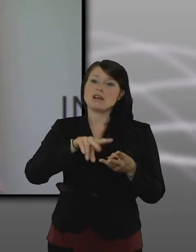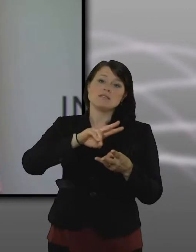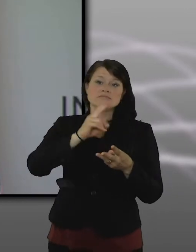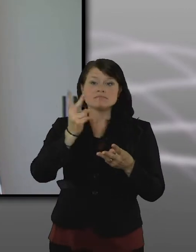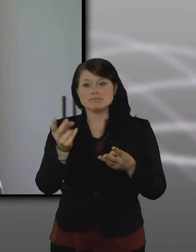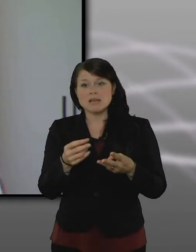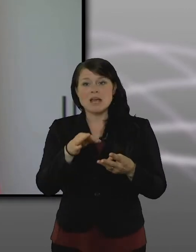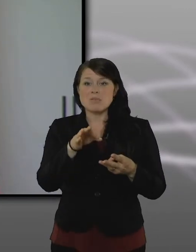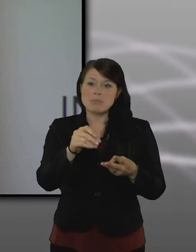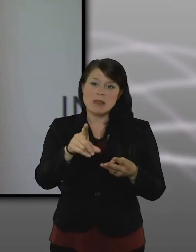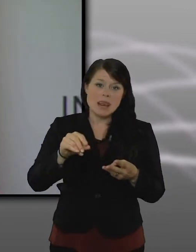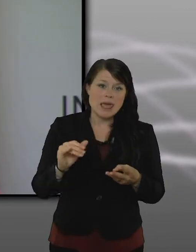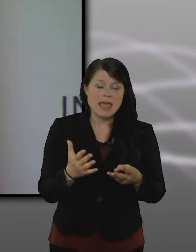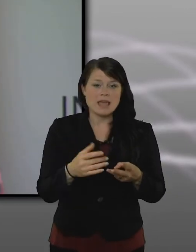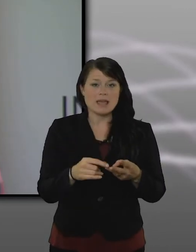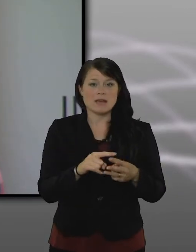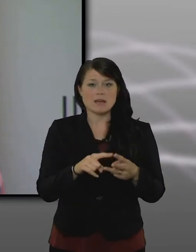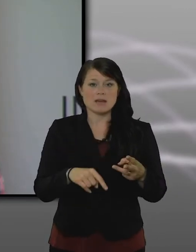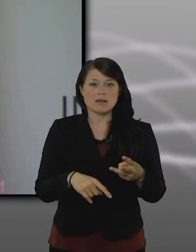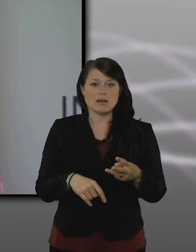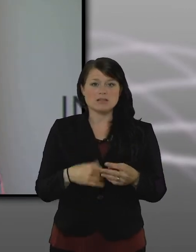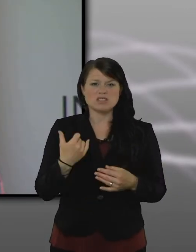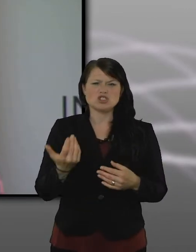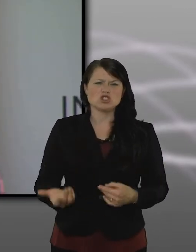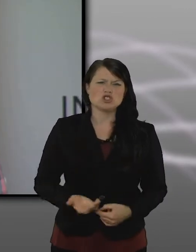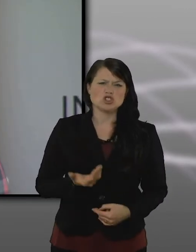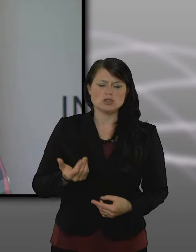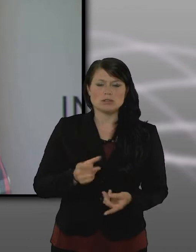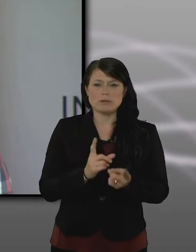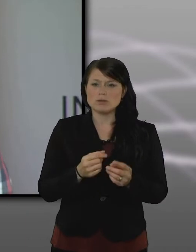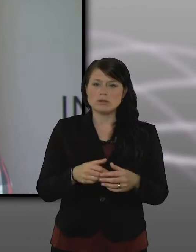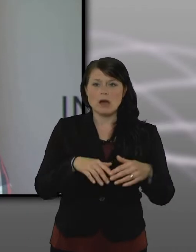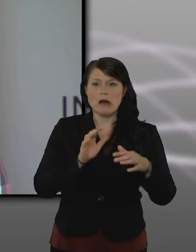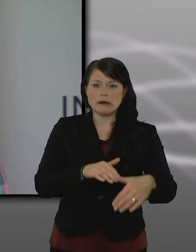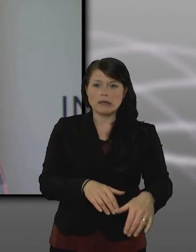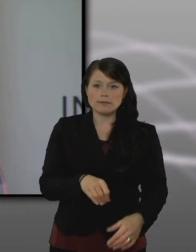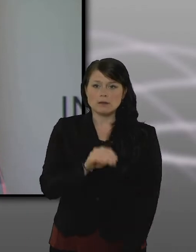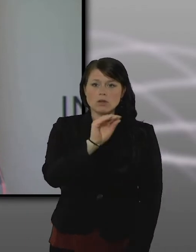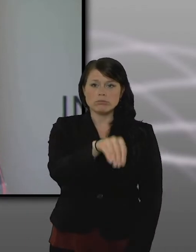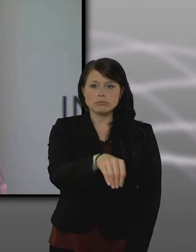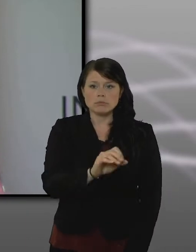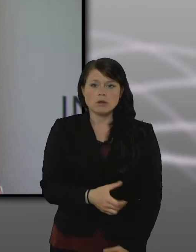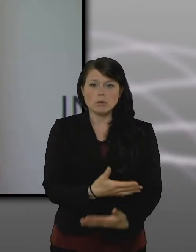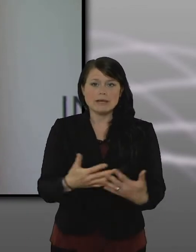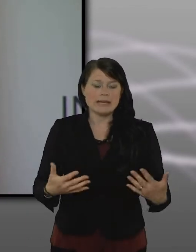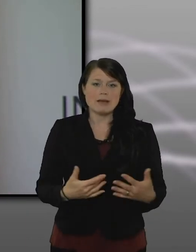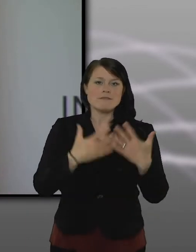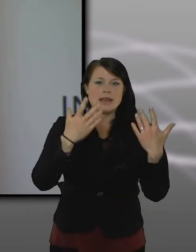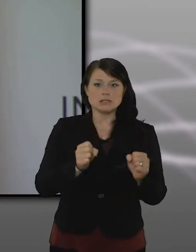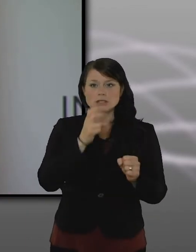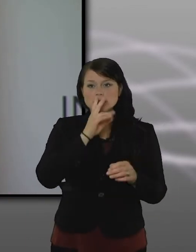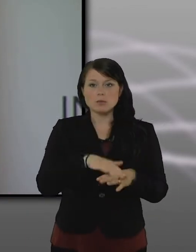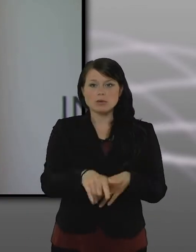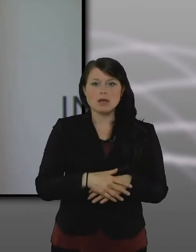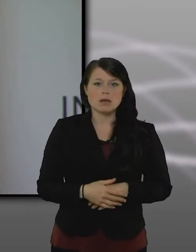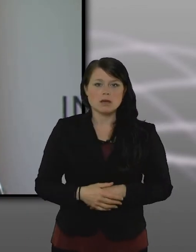veckor. Det är ju så synd. Du hamnar där i ett arkiv och ingen mer kommer att titta på det. Och det är